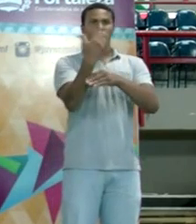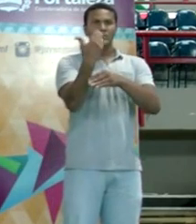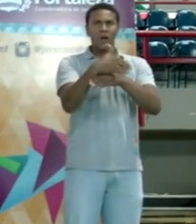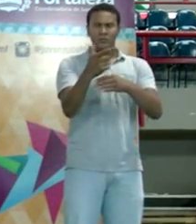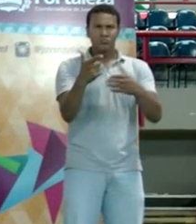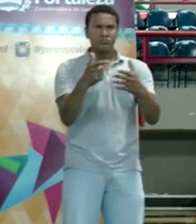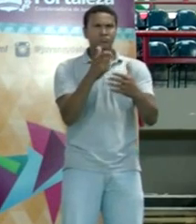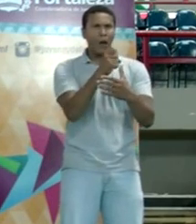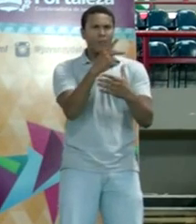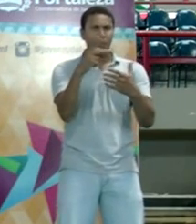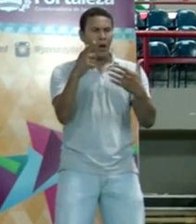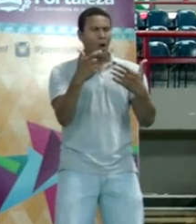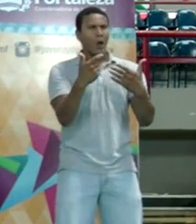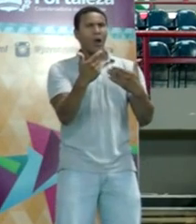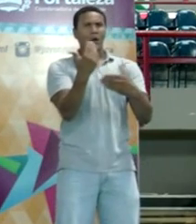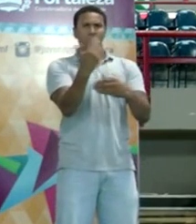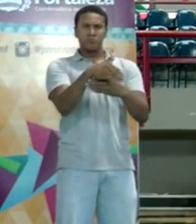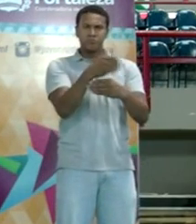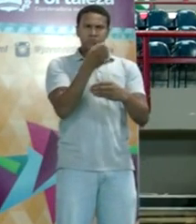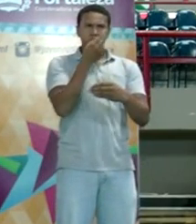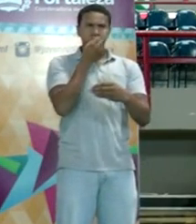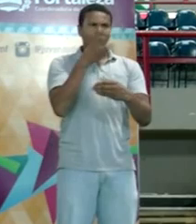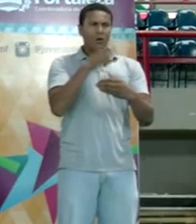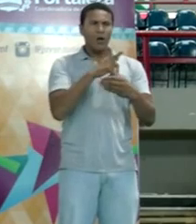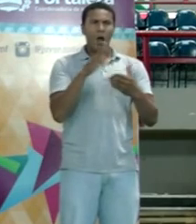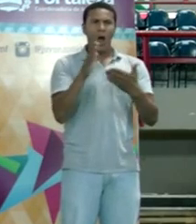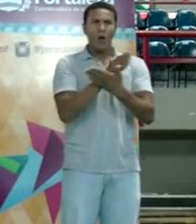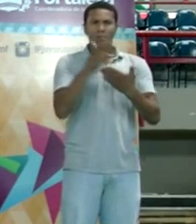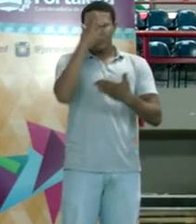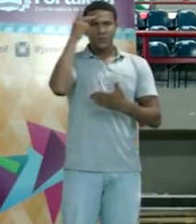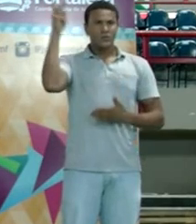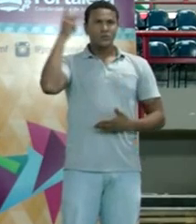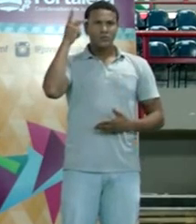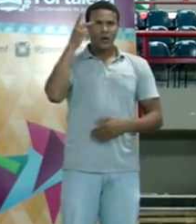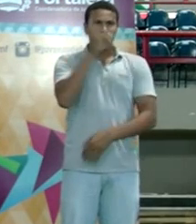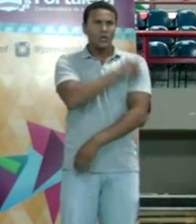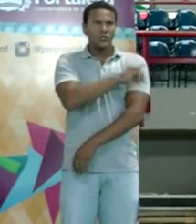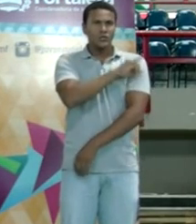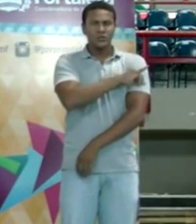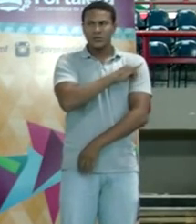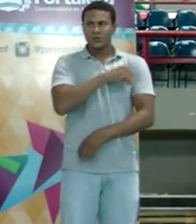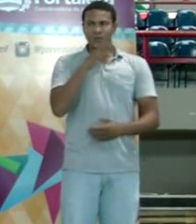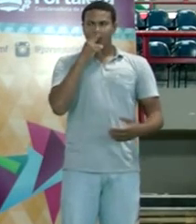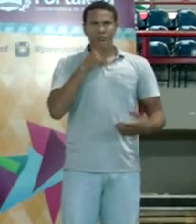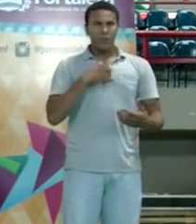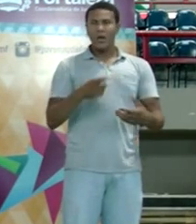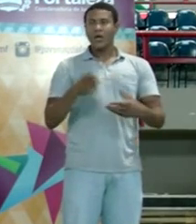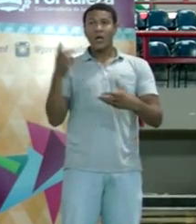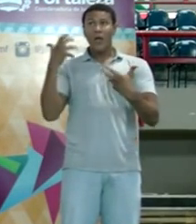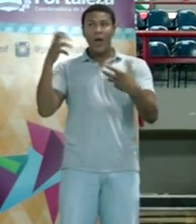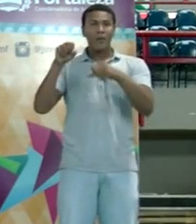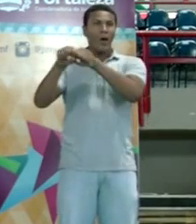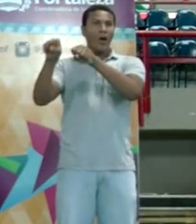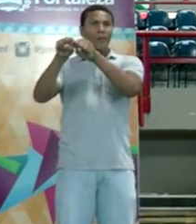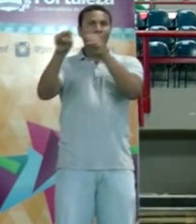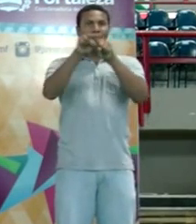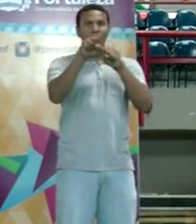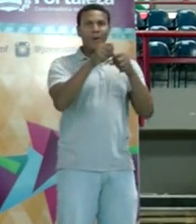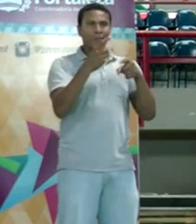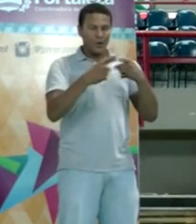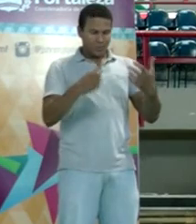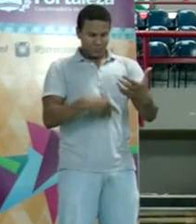aquele programa causou já. Meu amigo, tem taxista lá em São Paulo, Rio de Janeiro, só fazendo morrer e querendo matar todo mundo por conta